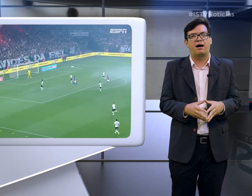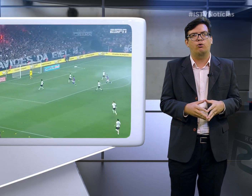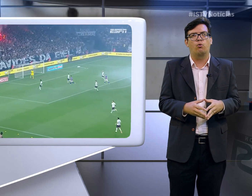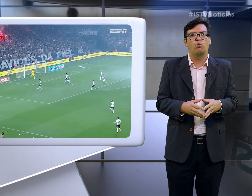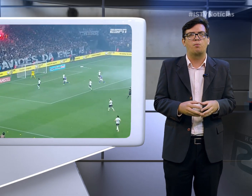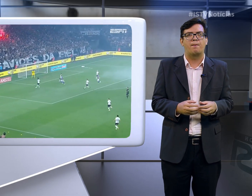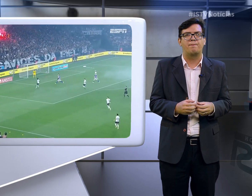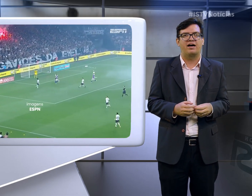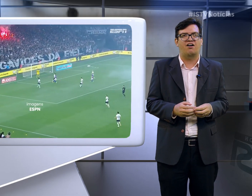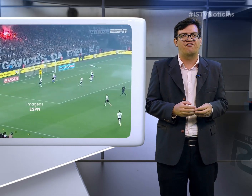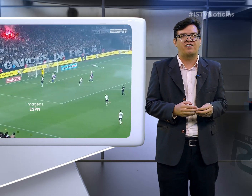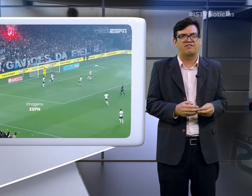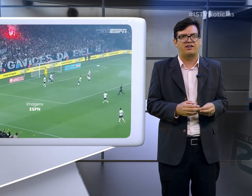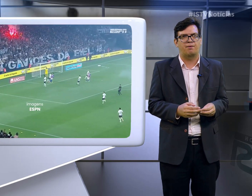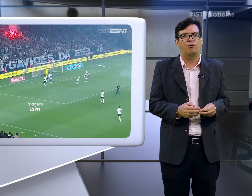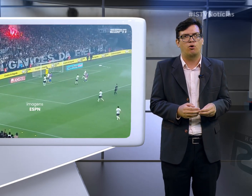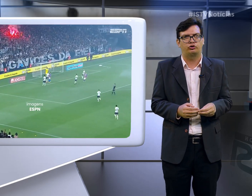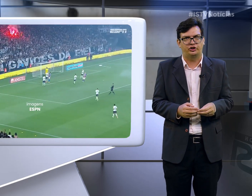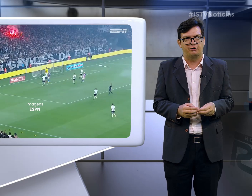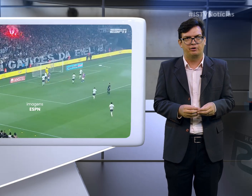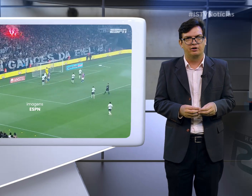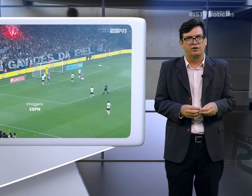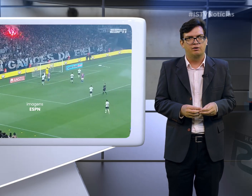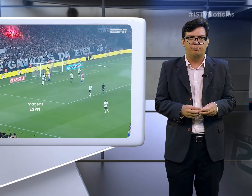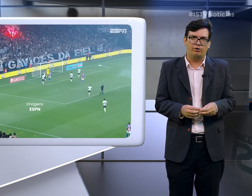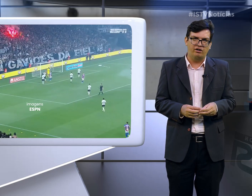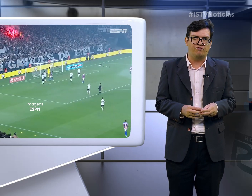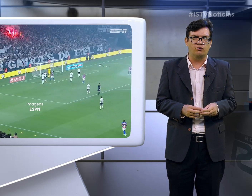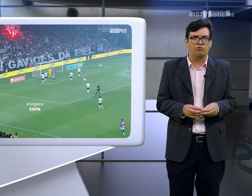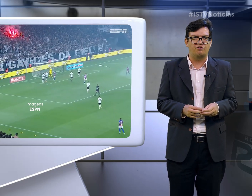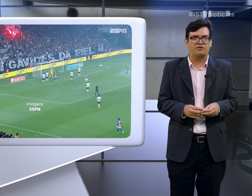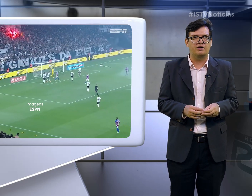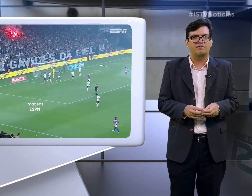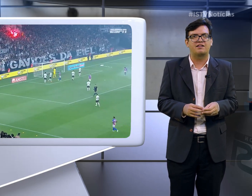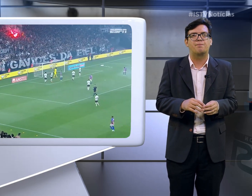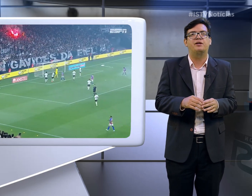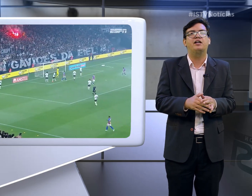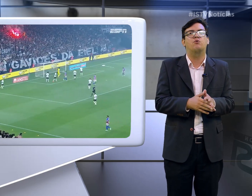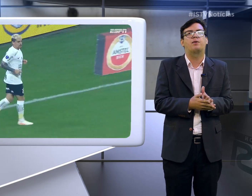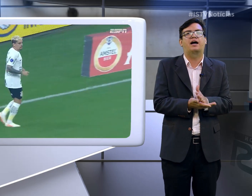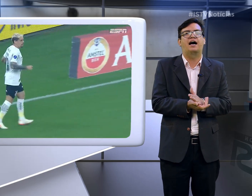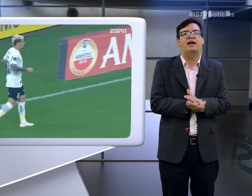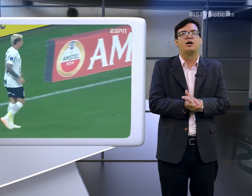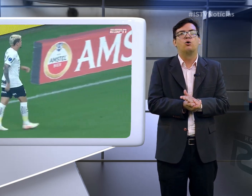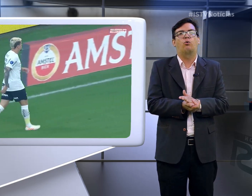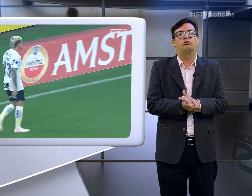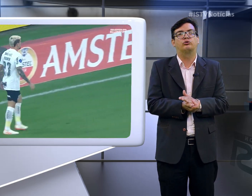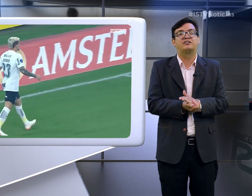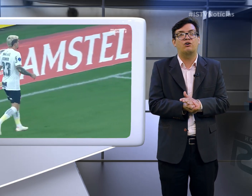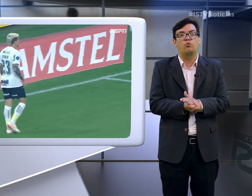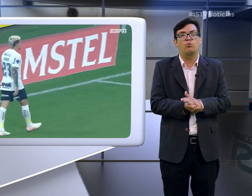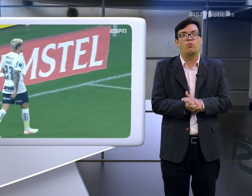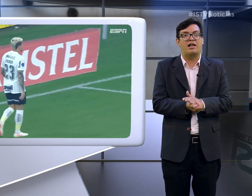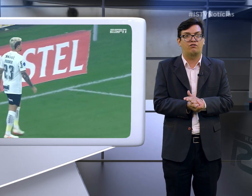preparou uma bela festa em apoio ao time. Porém, viu os visitantes abrirem o placar com José